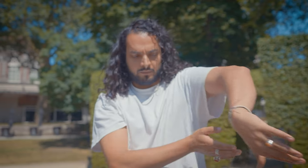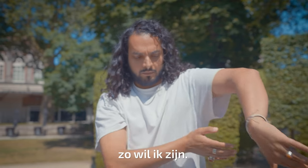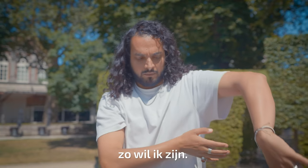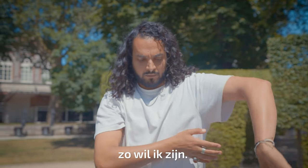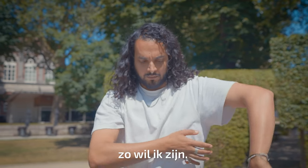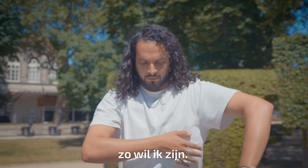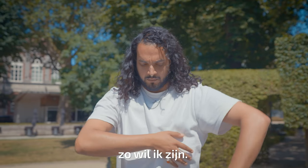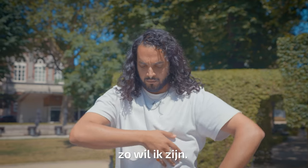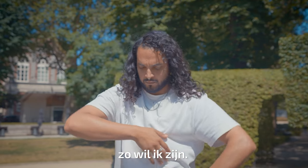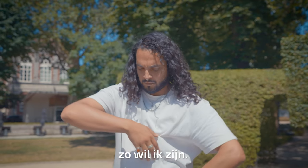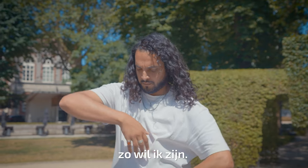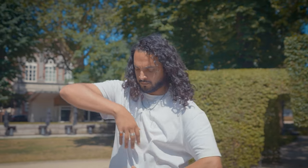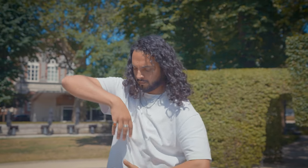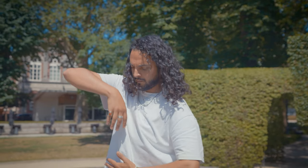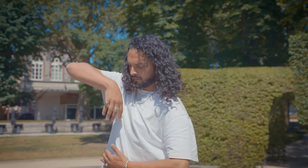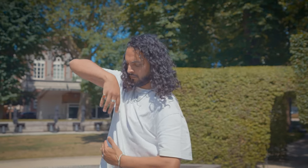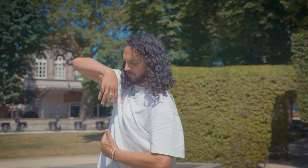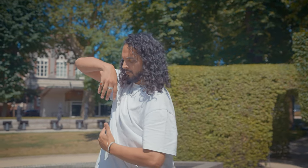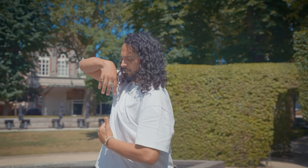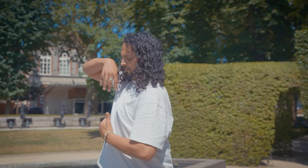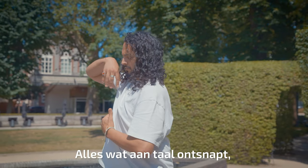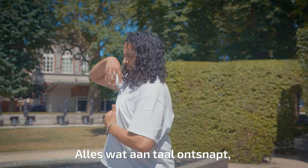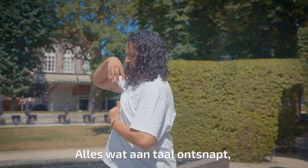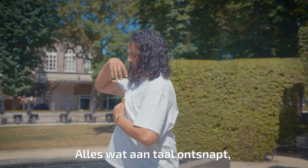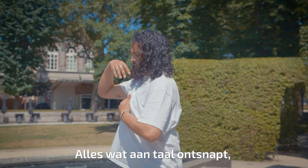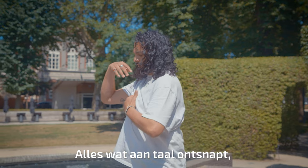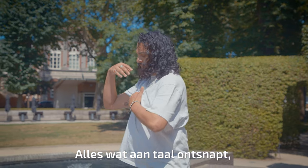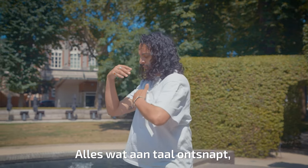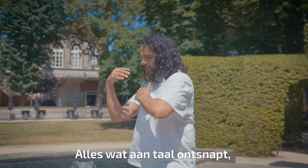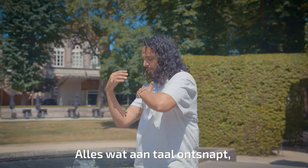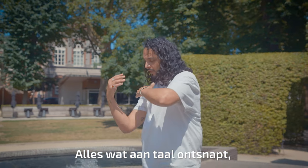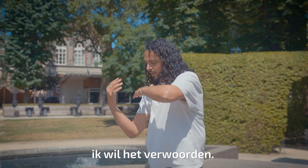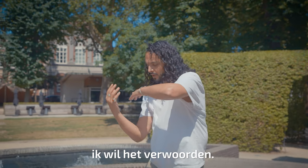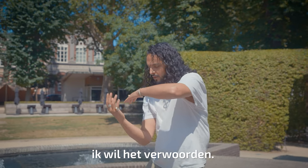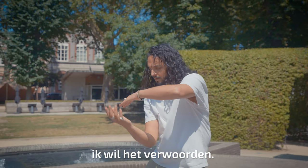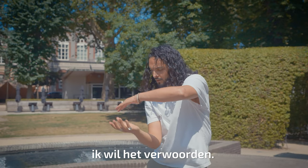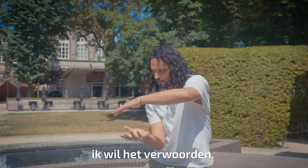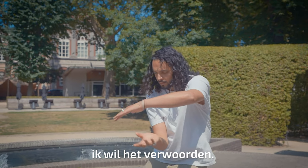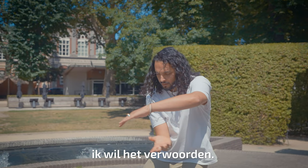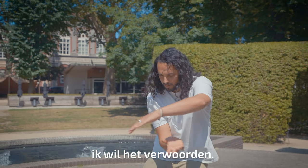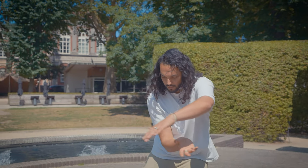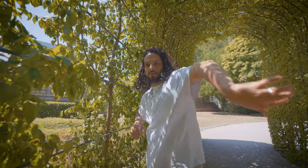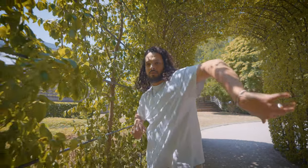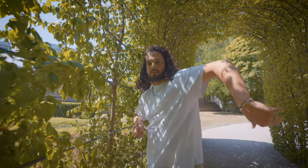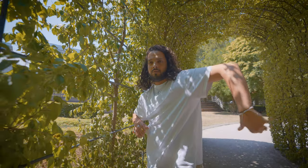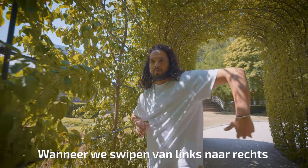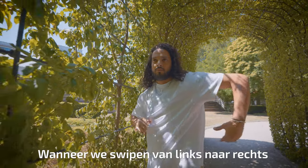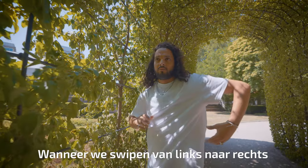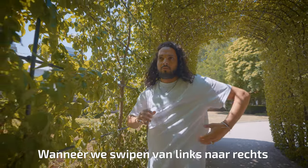Zo wil ik zijn. Alles wat aan taal ontsnapt, ik wil het verwoorden. Wanneer we swipen